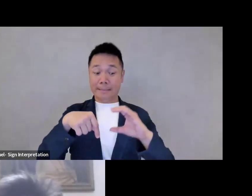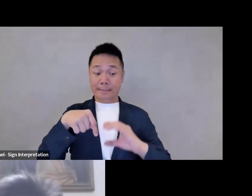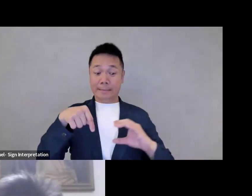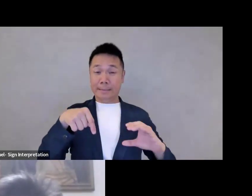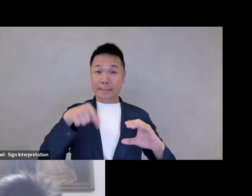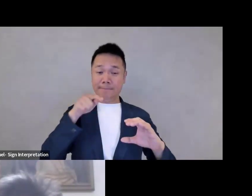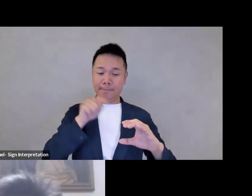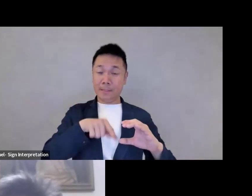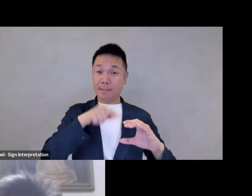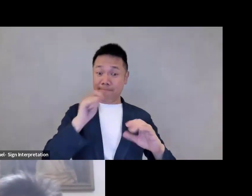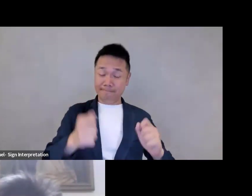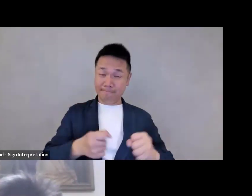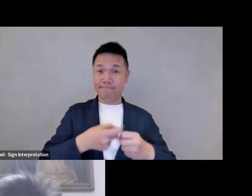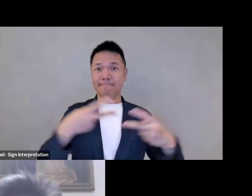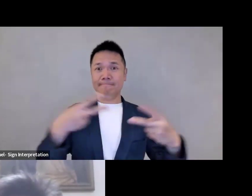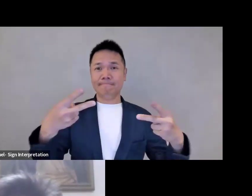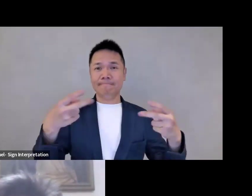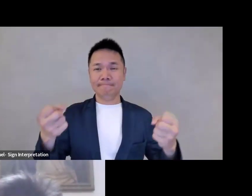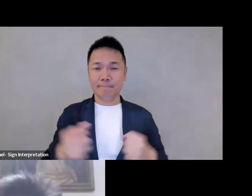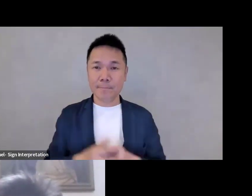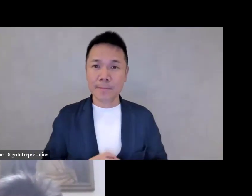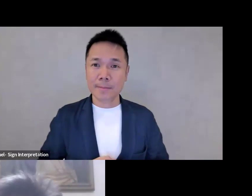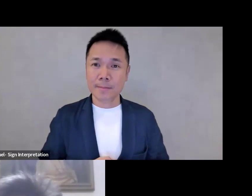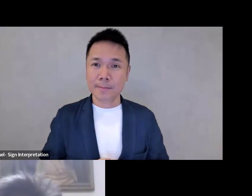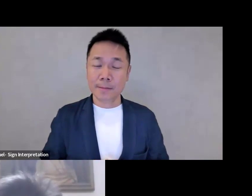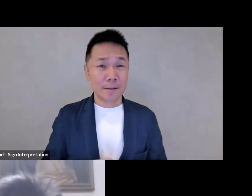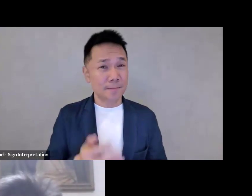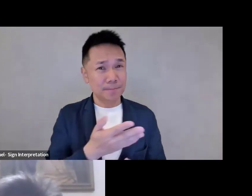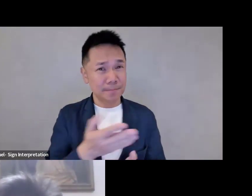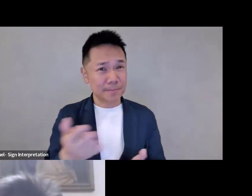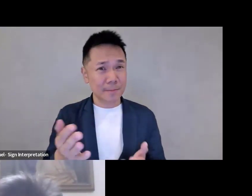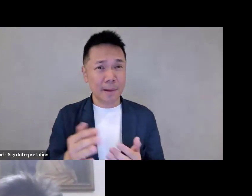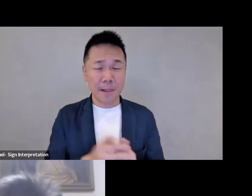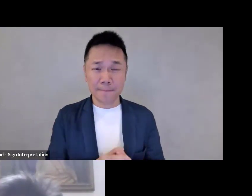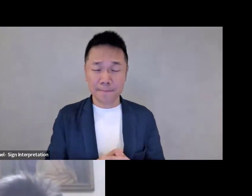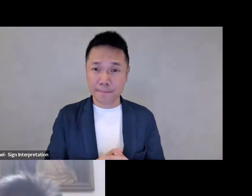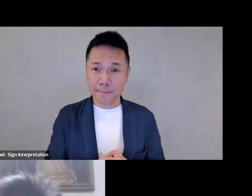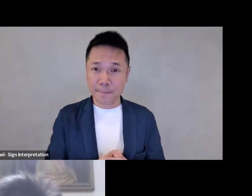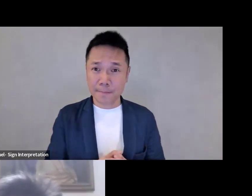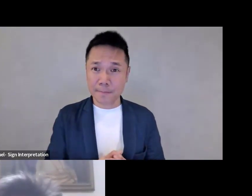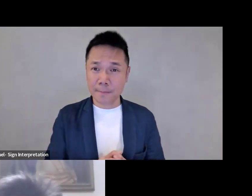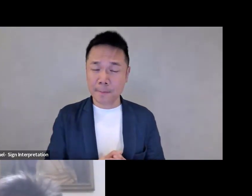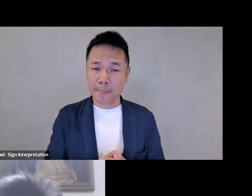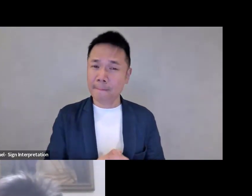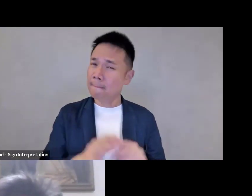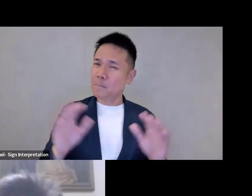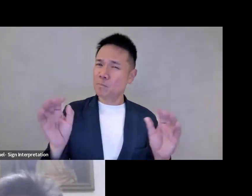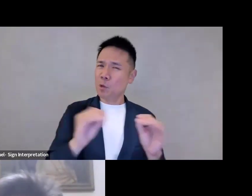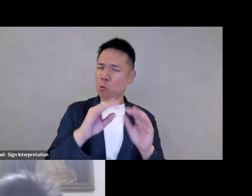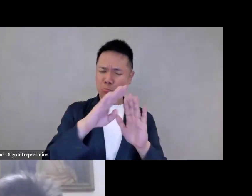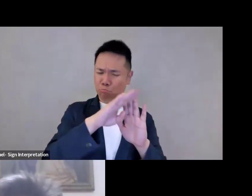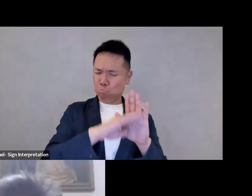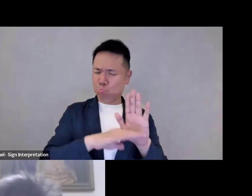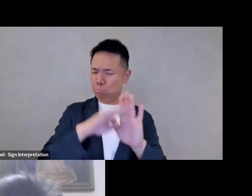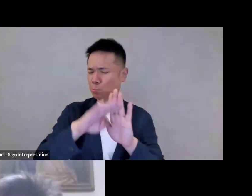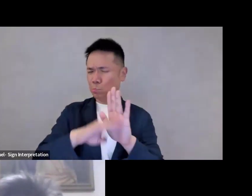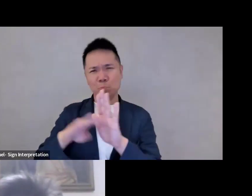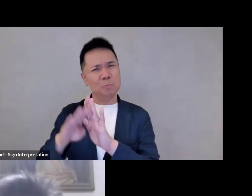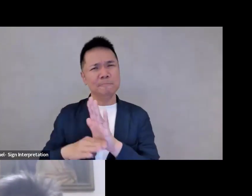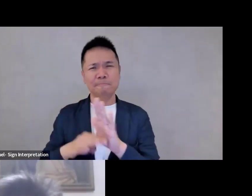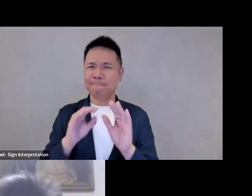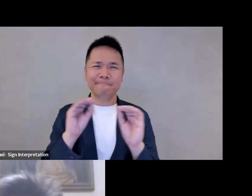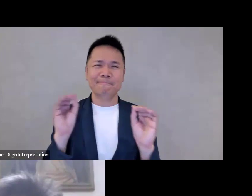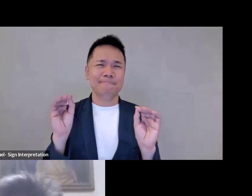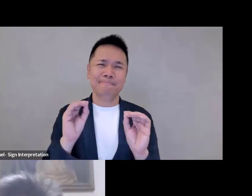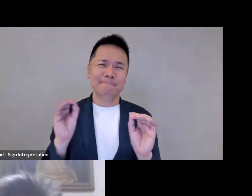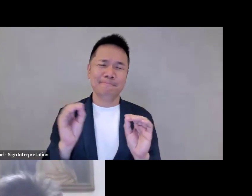呢，我们也会在有字幕，只要你点 CC 的这个按钮呢，也可以，在我们今天